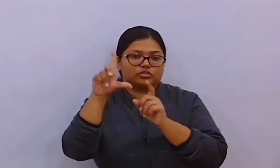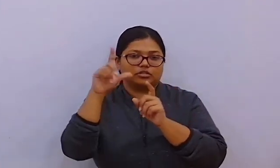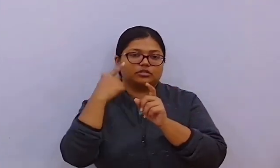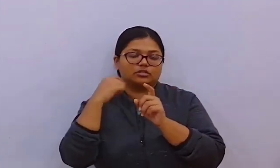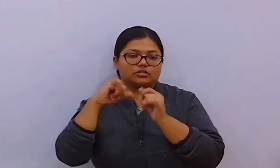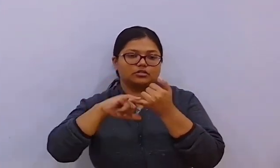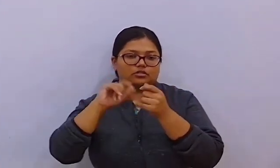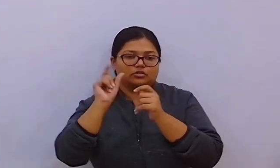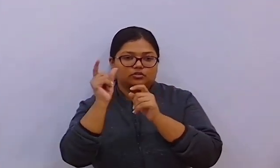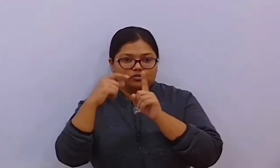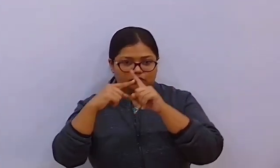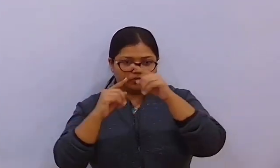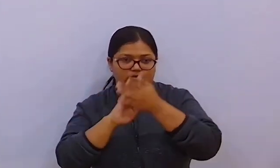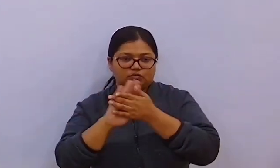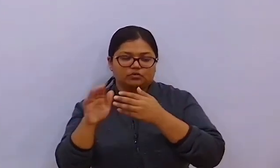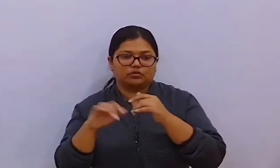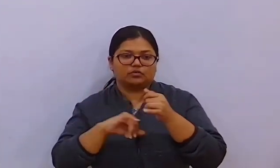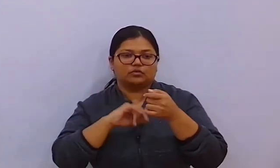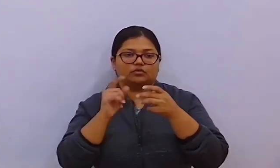शैलीसुत,